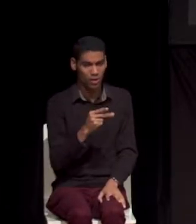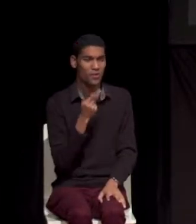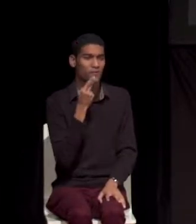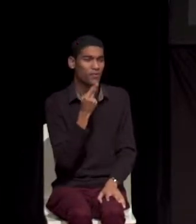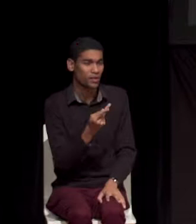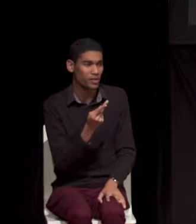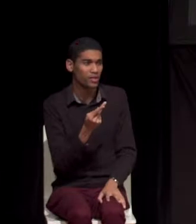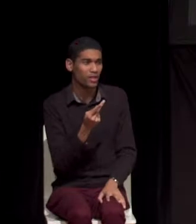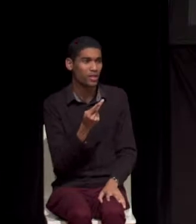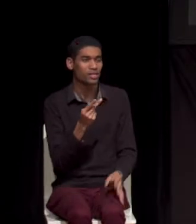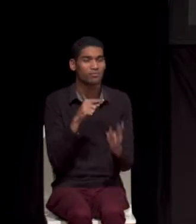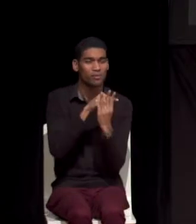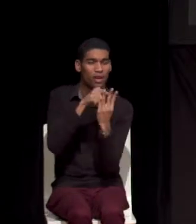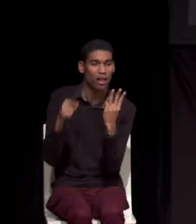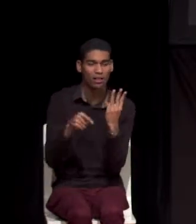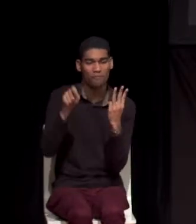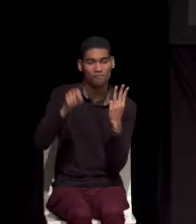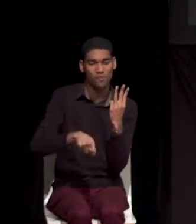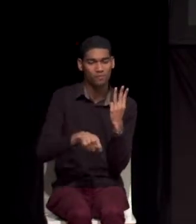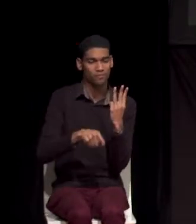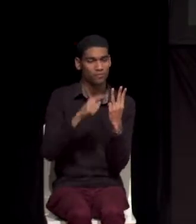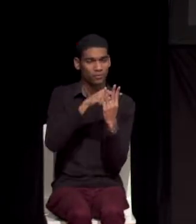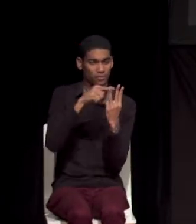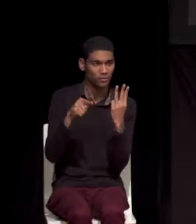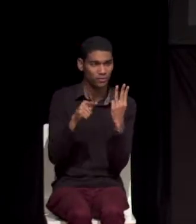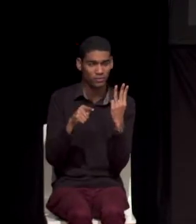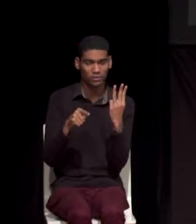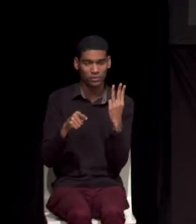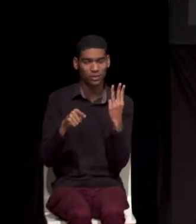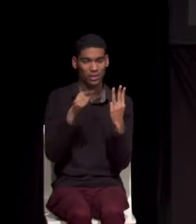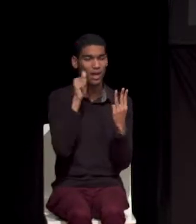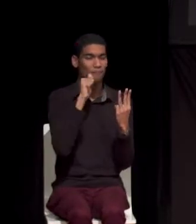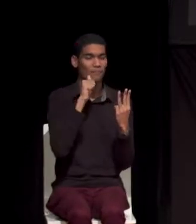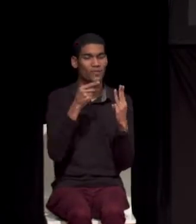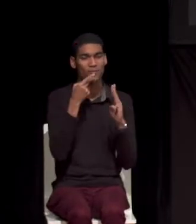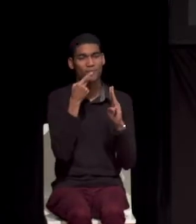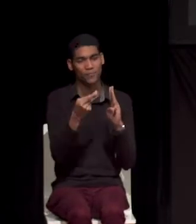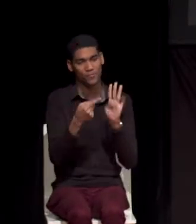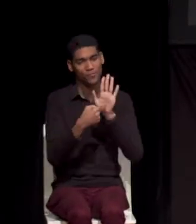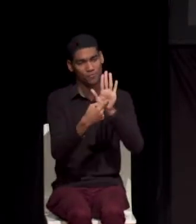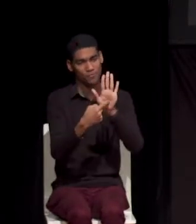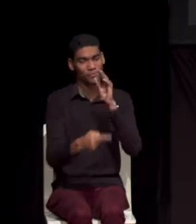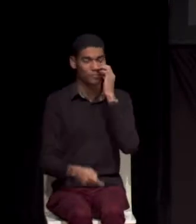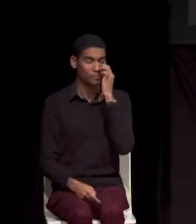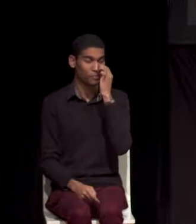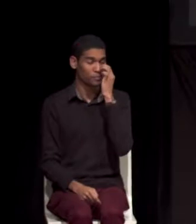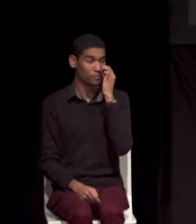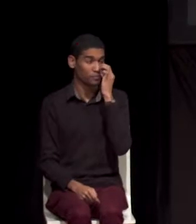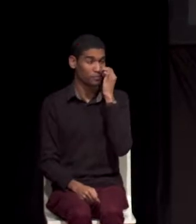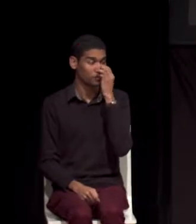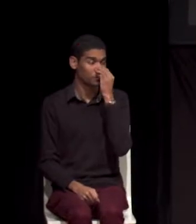dessas três possibilidades que ela apontou na apresentação dela.